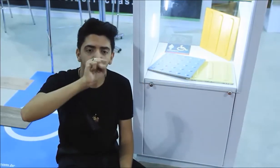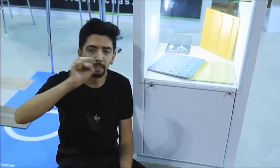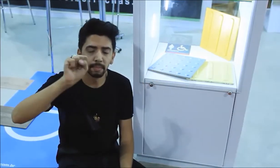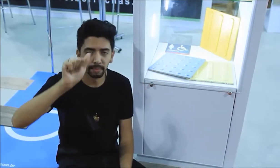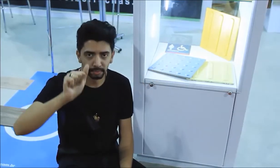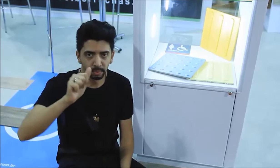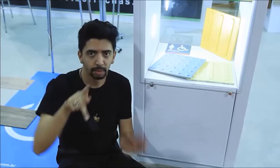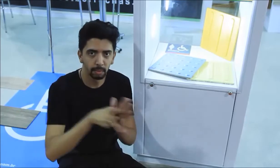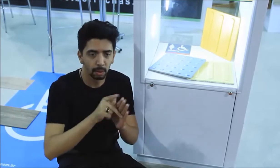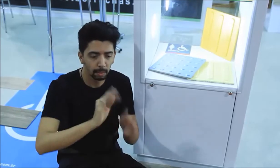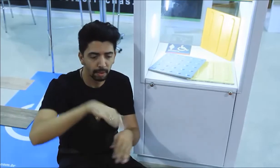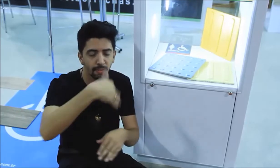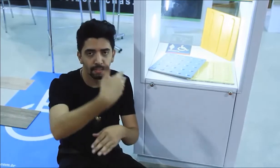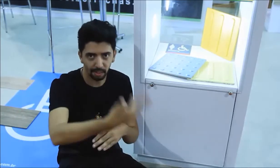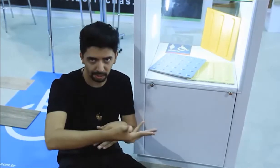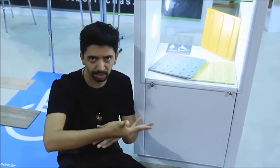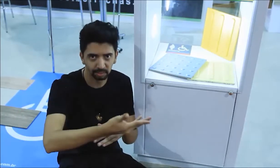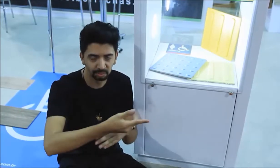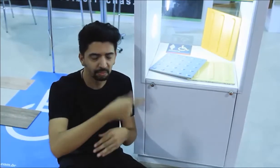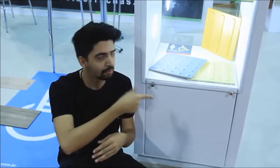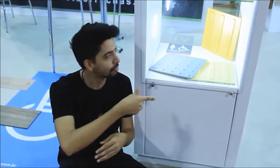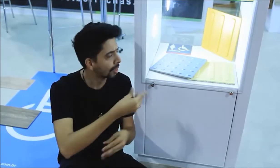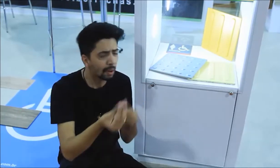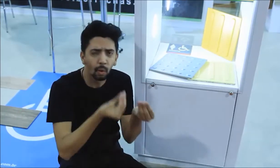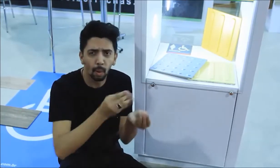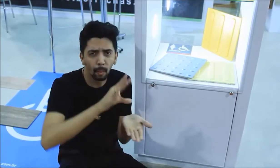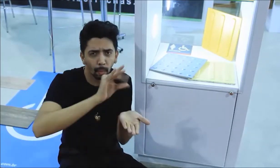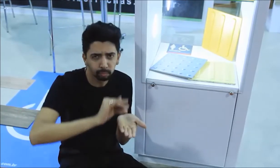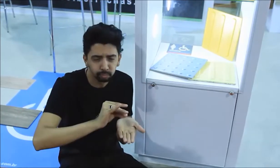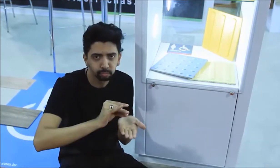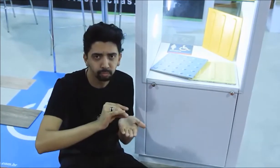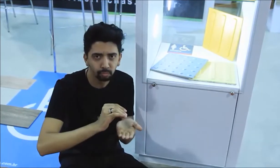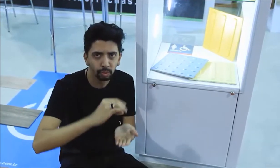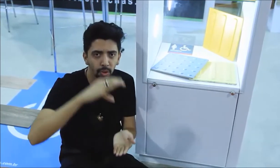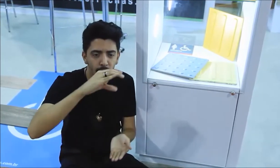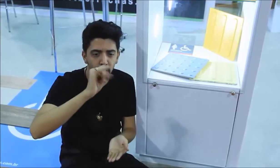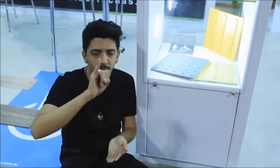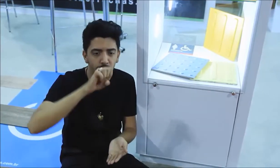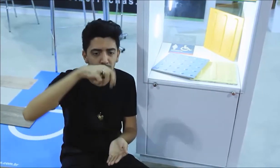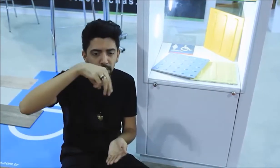também. E a fixação dele é com concreto, AC2.